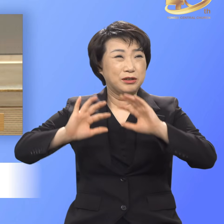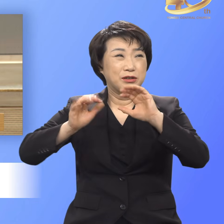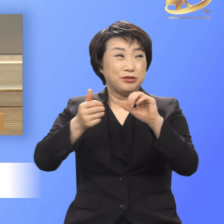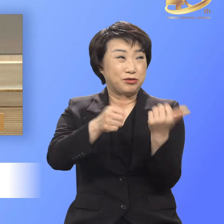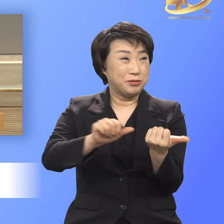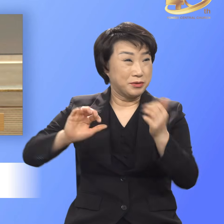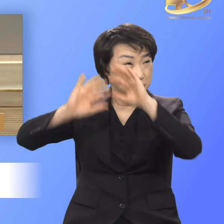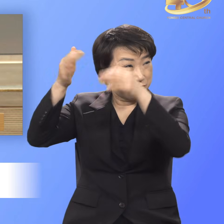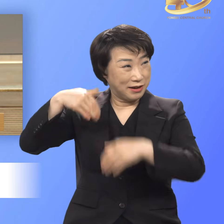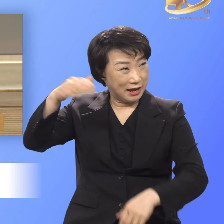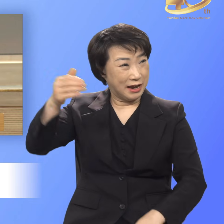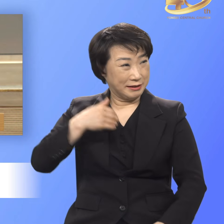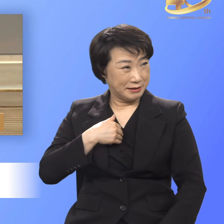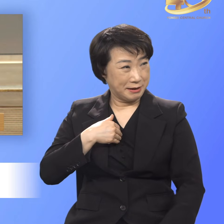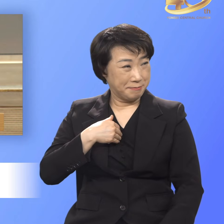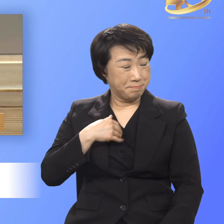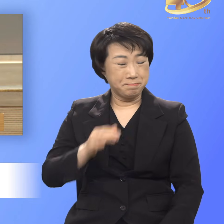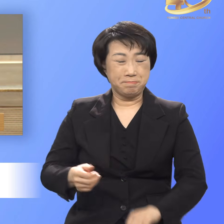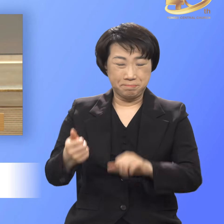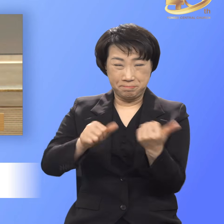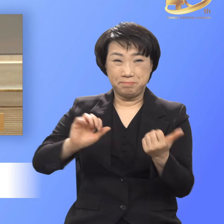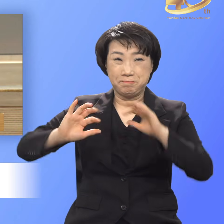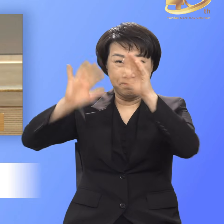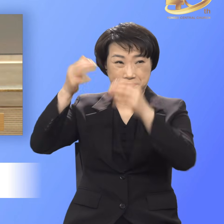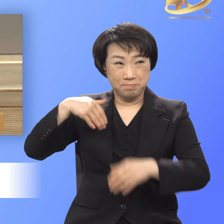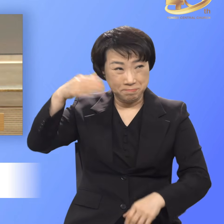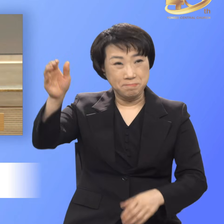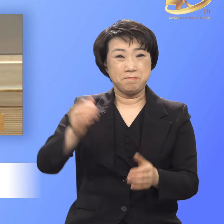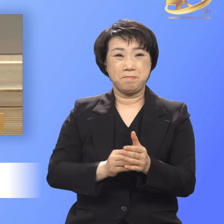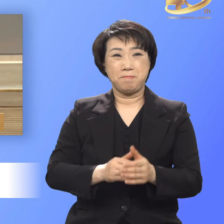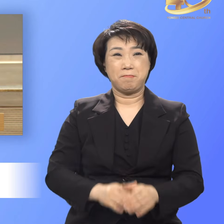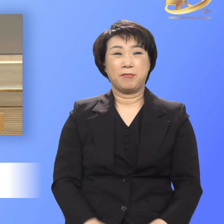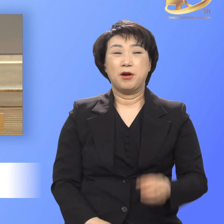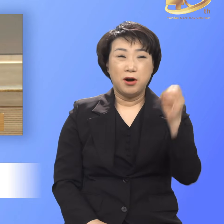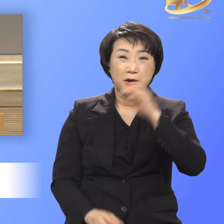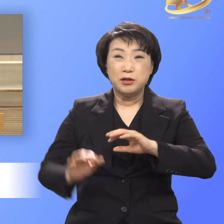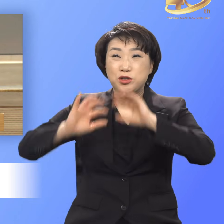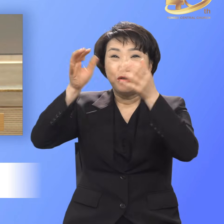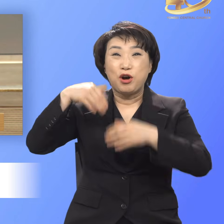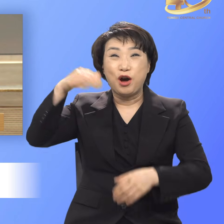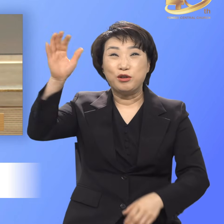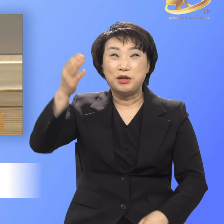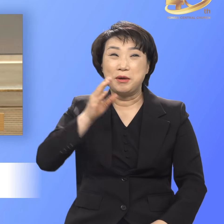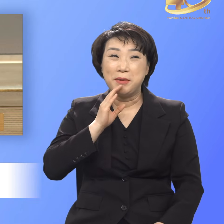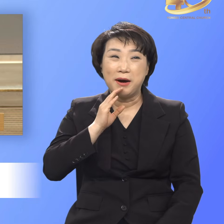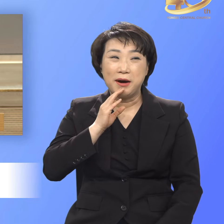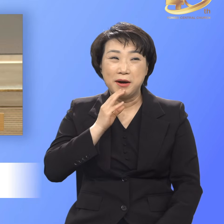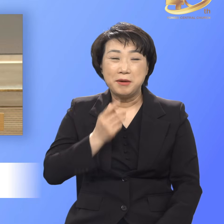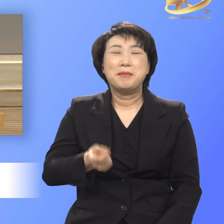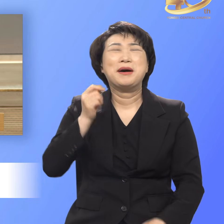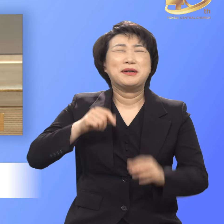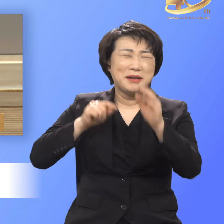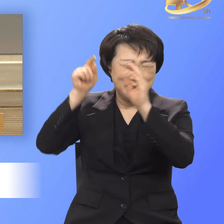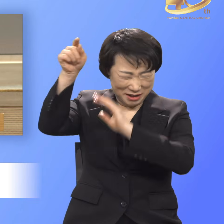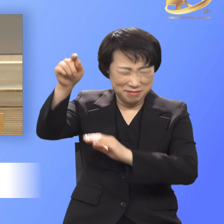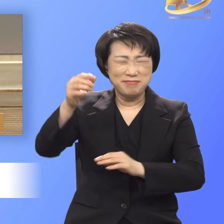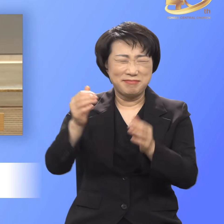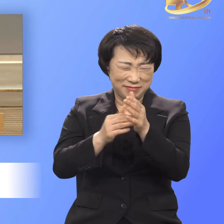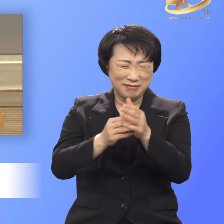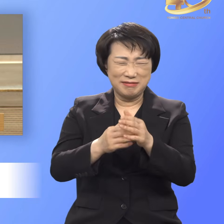천국이지. 죽으면 천국이지. 어차피 천국 가야 하는 천국 좀 일찍 가면 되지